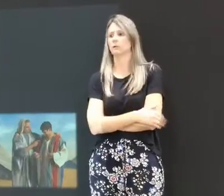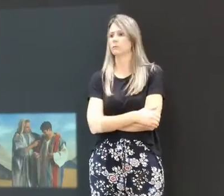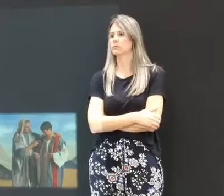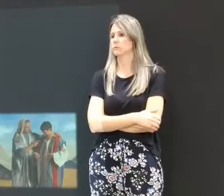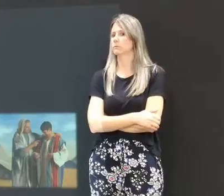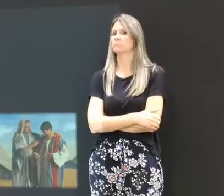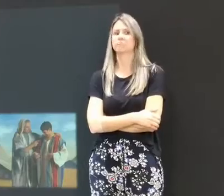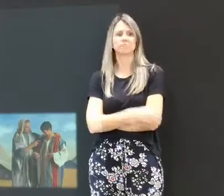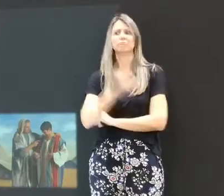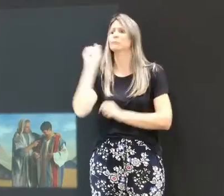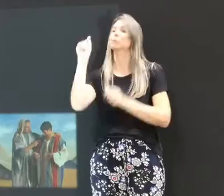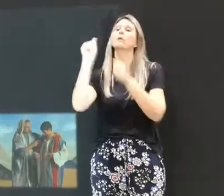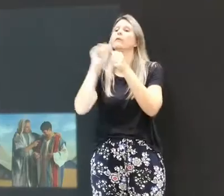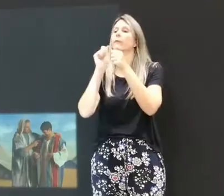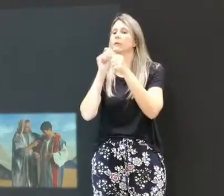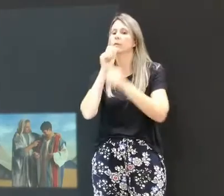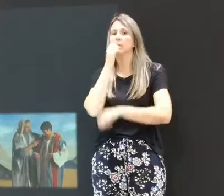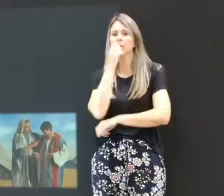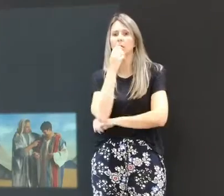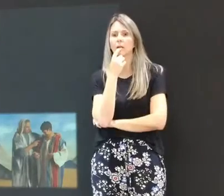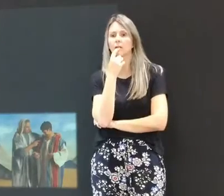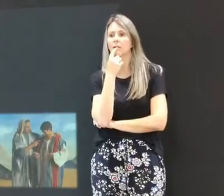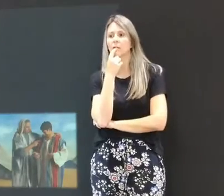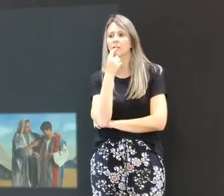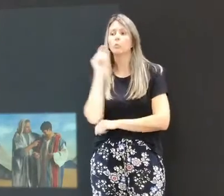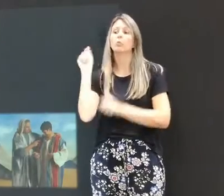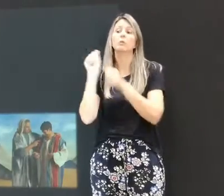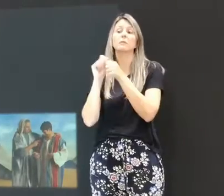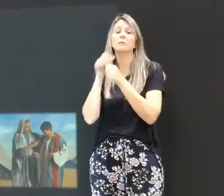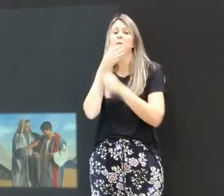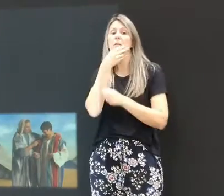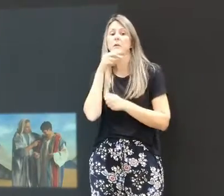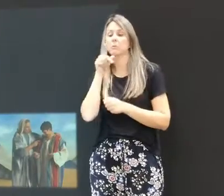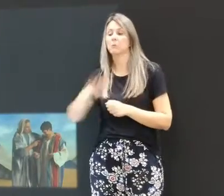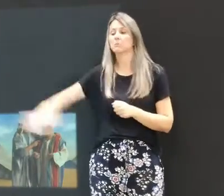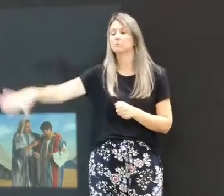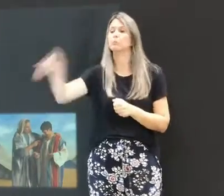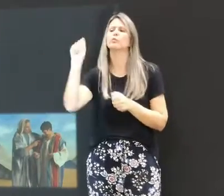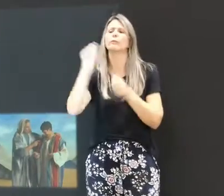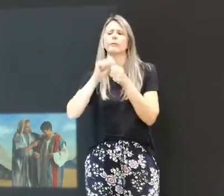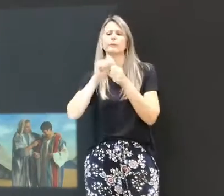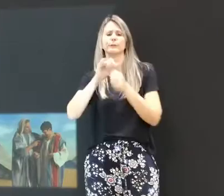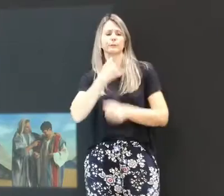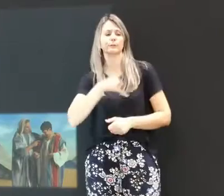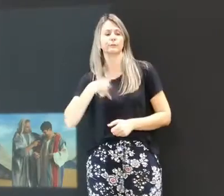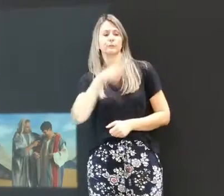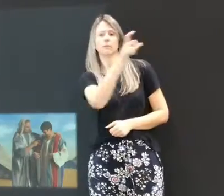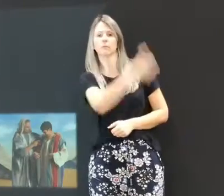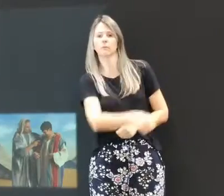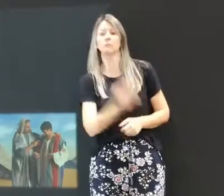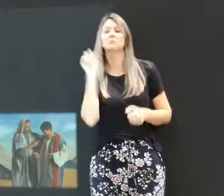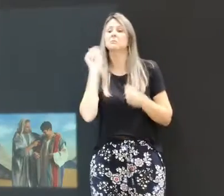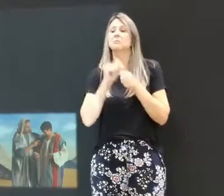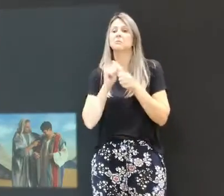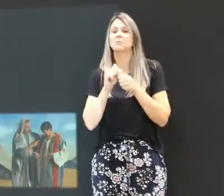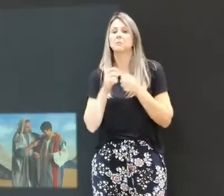ódio desse amor. E o que aconteceu? O que eles fizeram? O que os irmãos fizeram? Você sabe disso? Em relação a Jacó? O